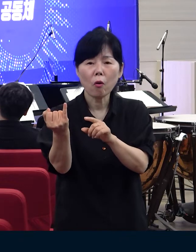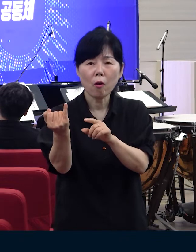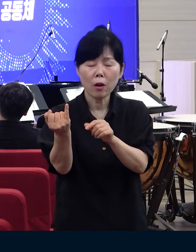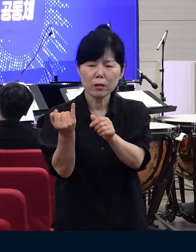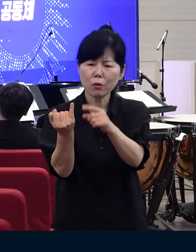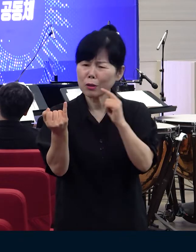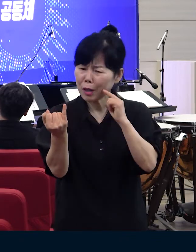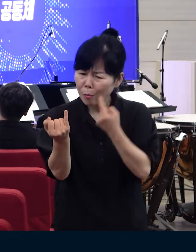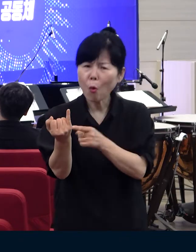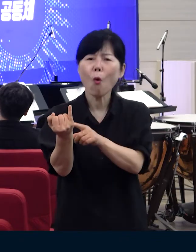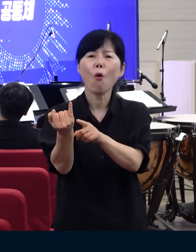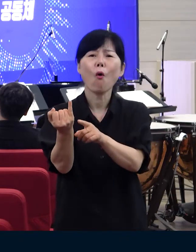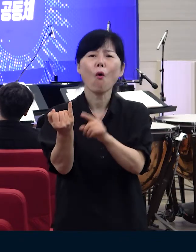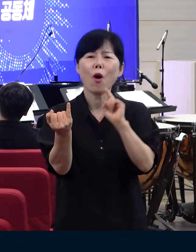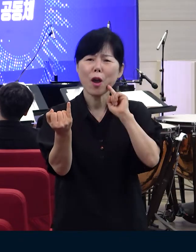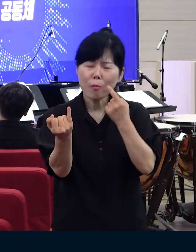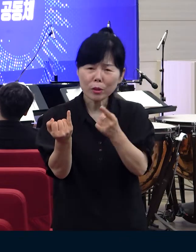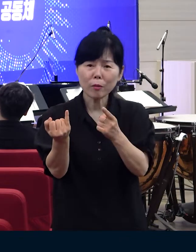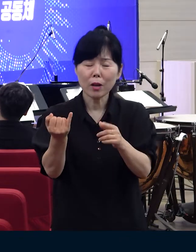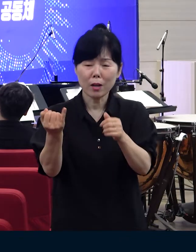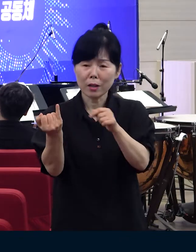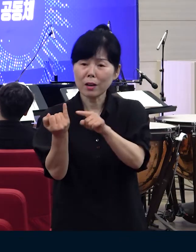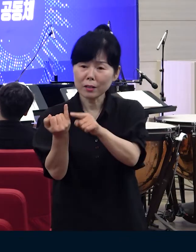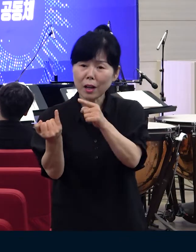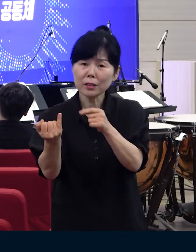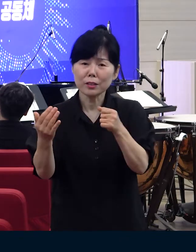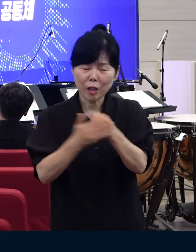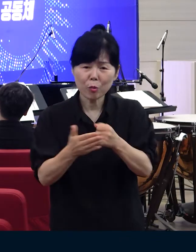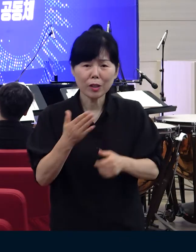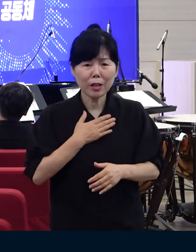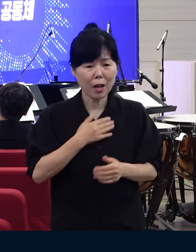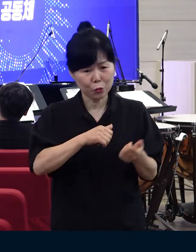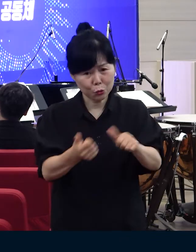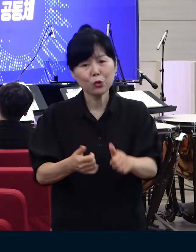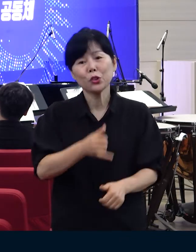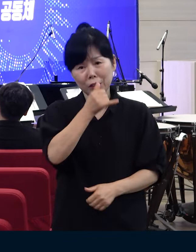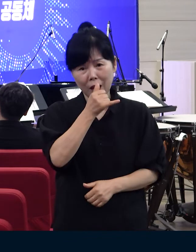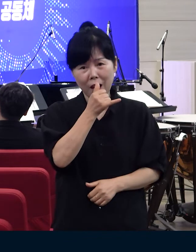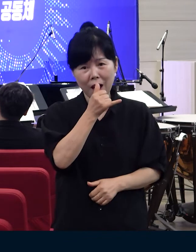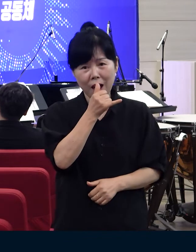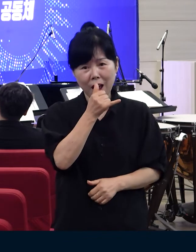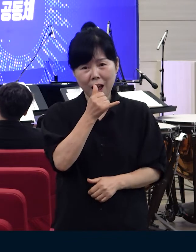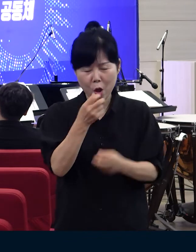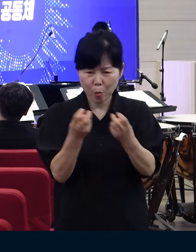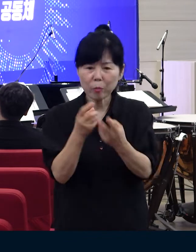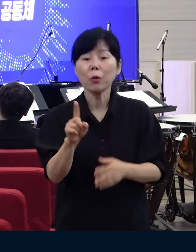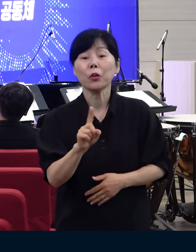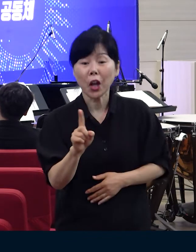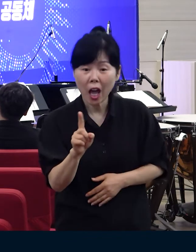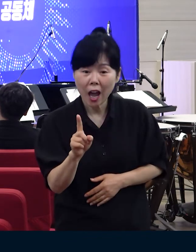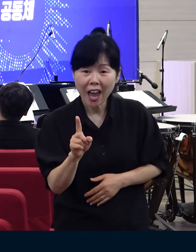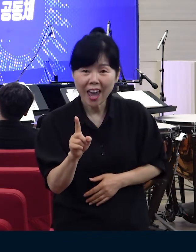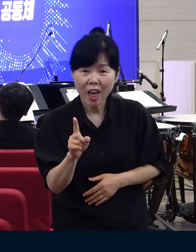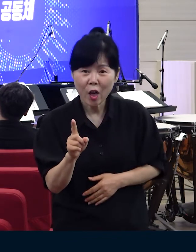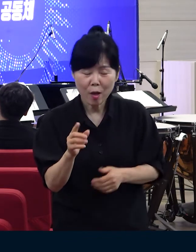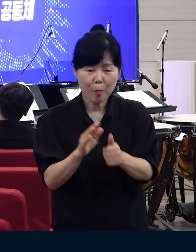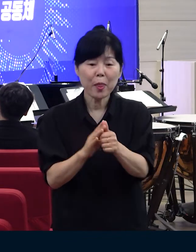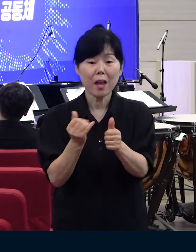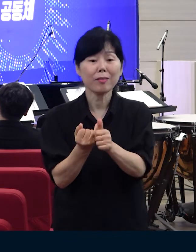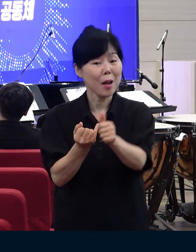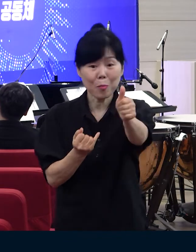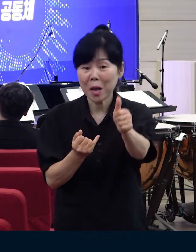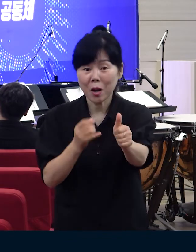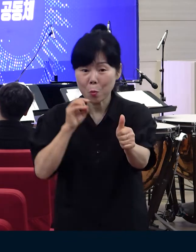때문에 당신 때문에 내가 잘못하면 죽을 수도 있다. 그러니까 이렇게 하자. 나를 남편이라고 하지